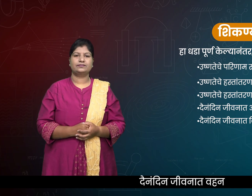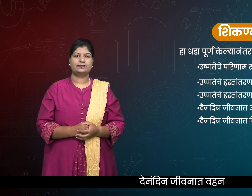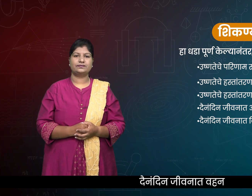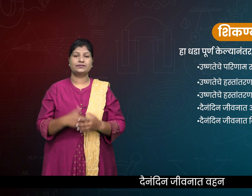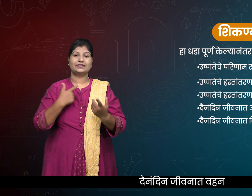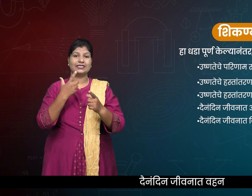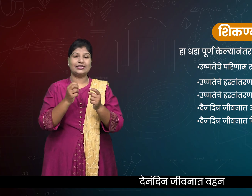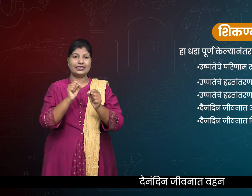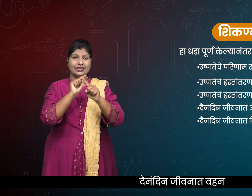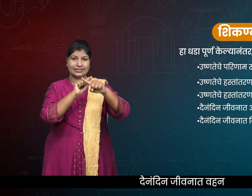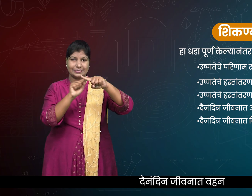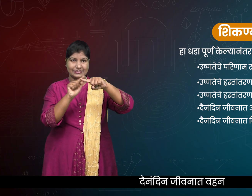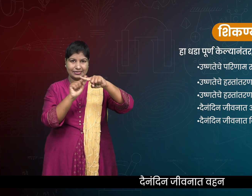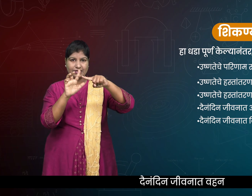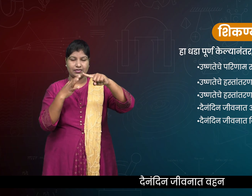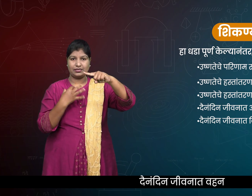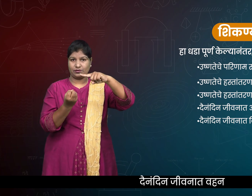दैनंदिन जीवनात वहन.